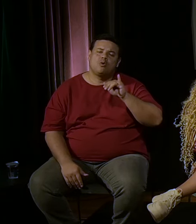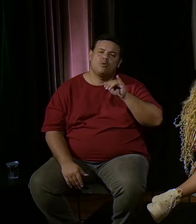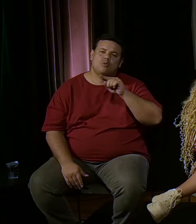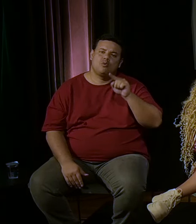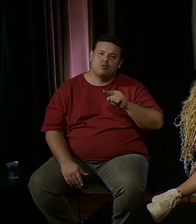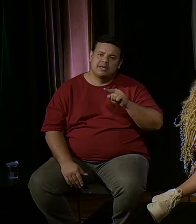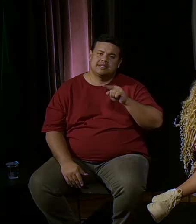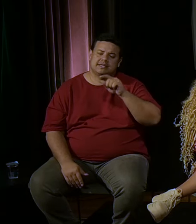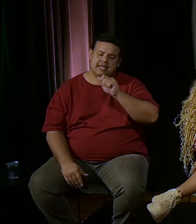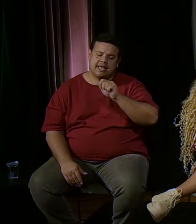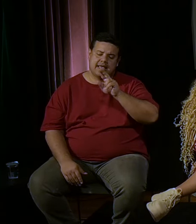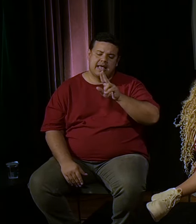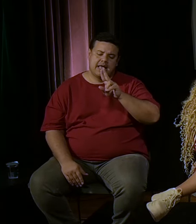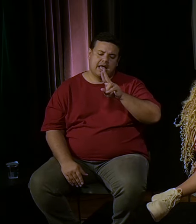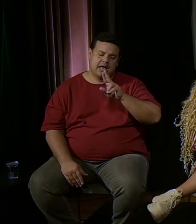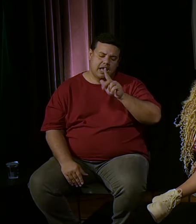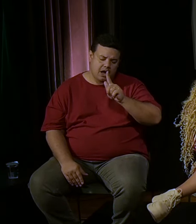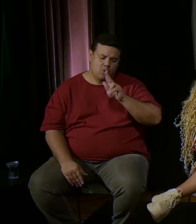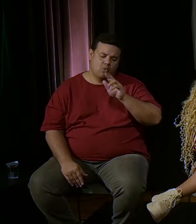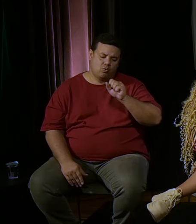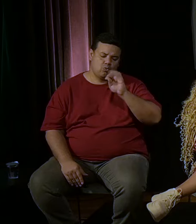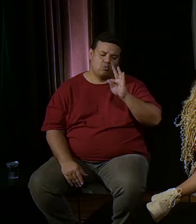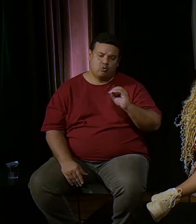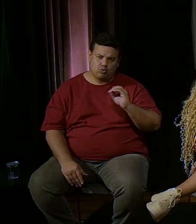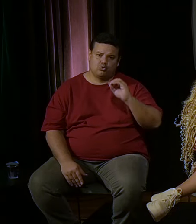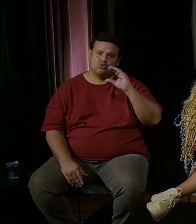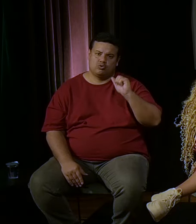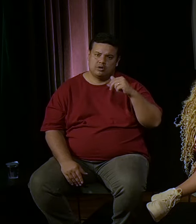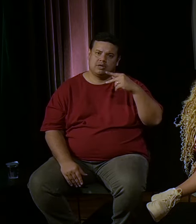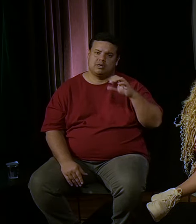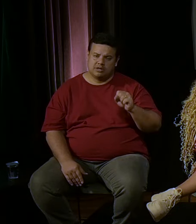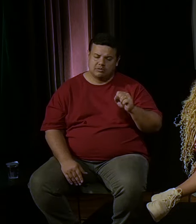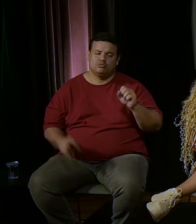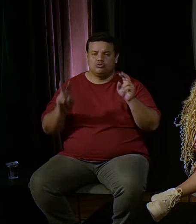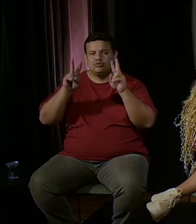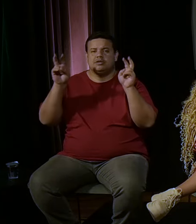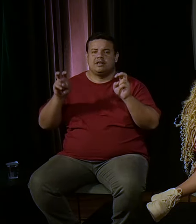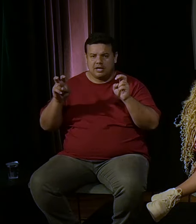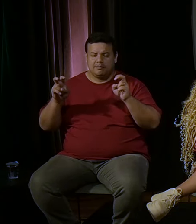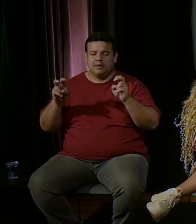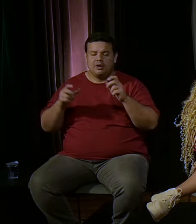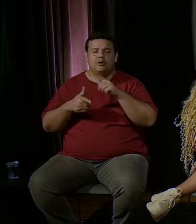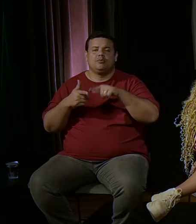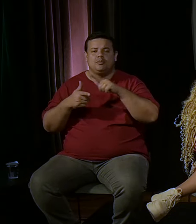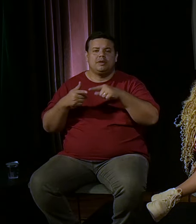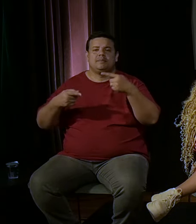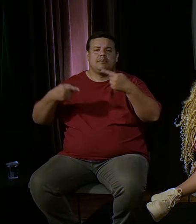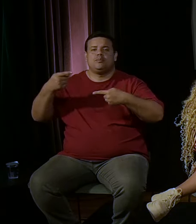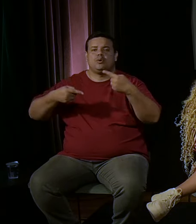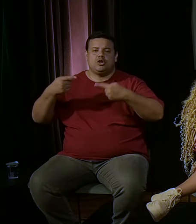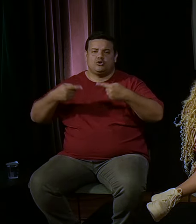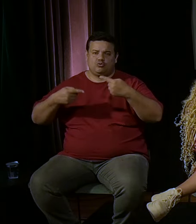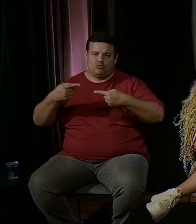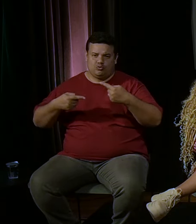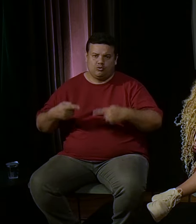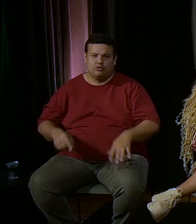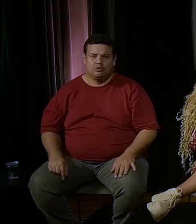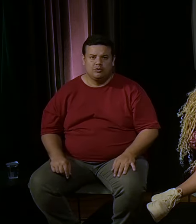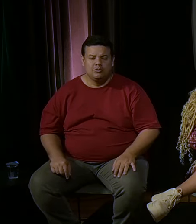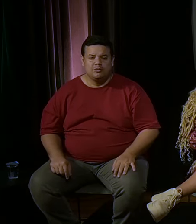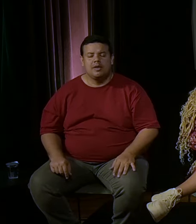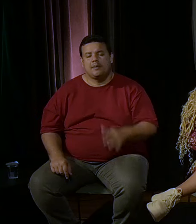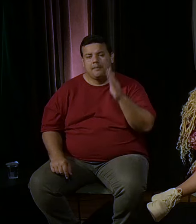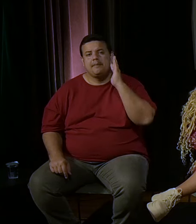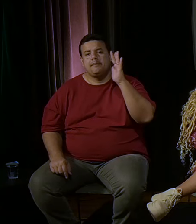Luiz Augusto Campos, chamado O Dilema Político, O Pardo como Dilema Político, que é